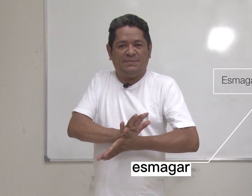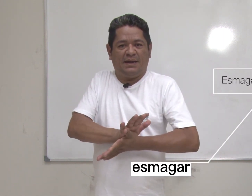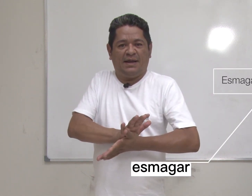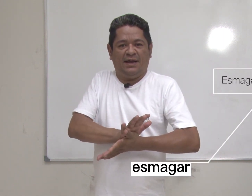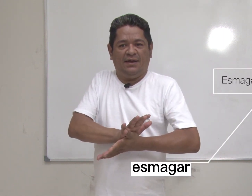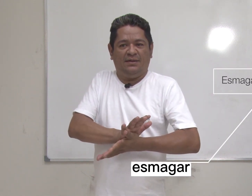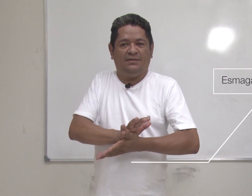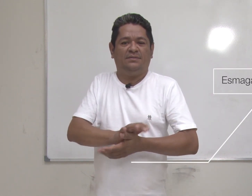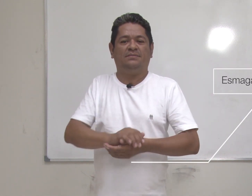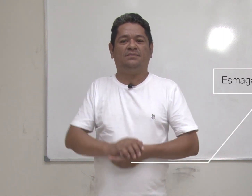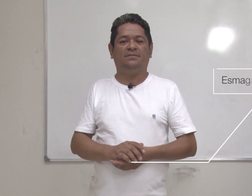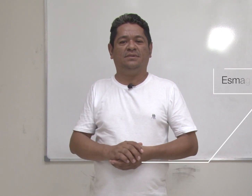esmagar,